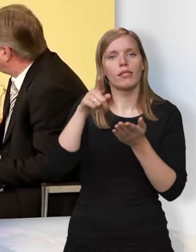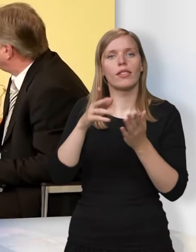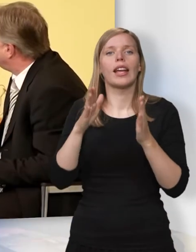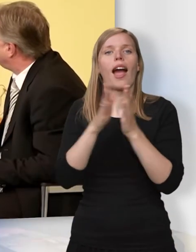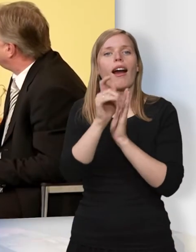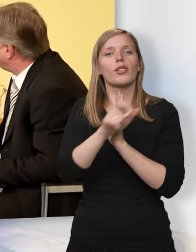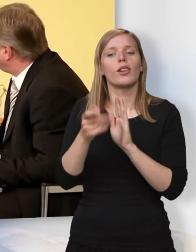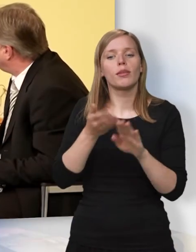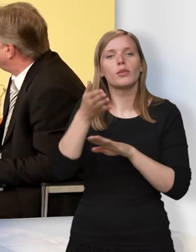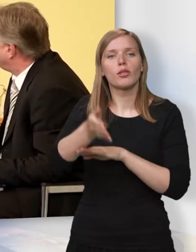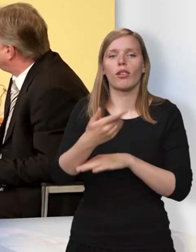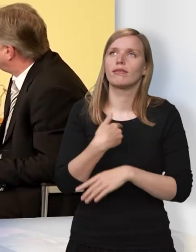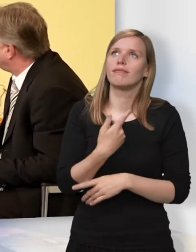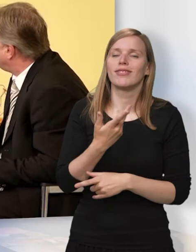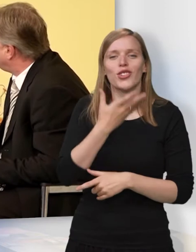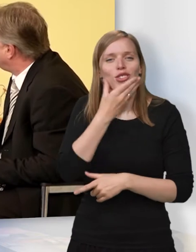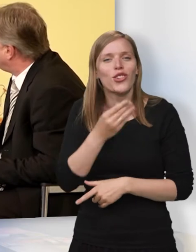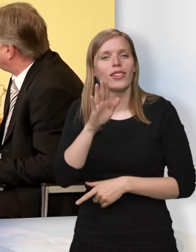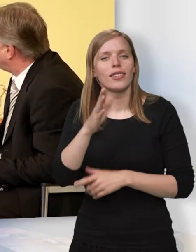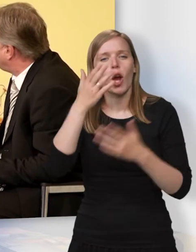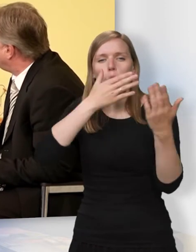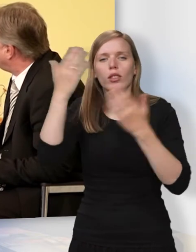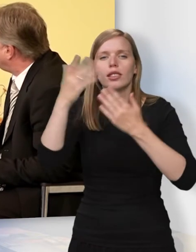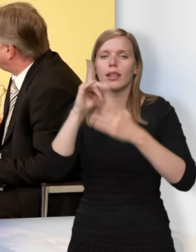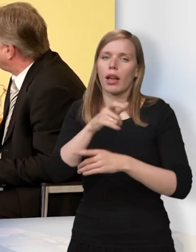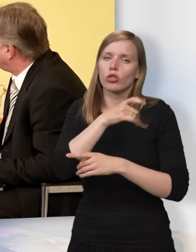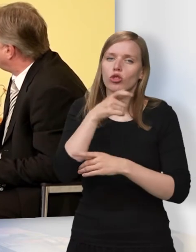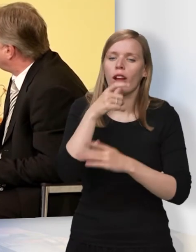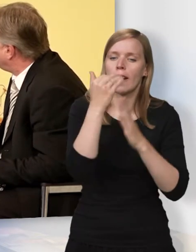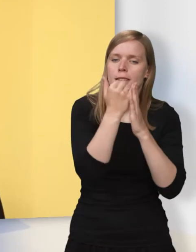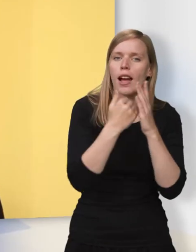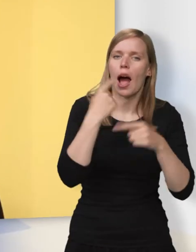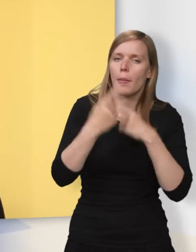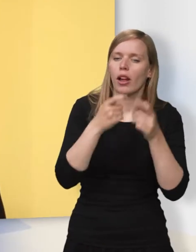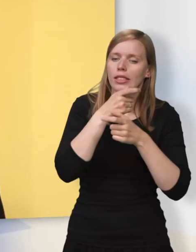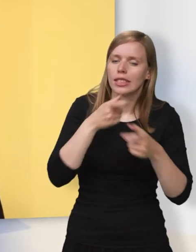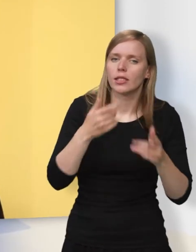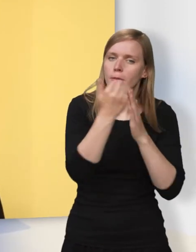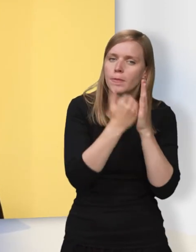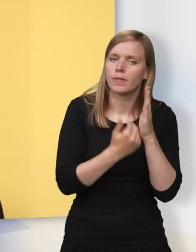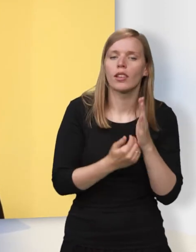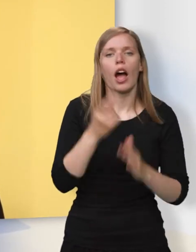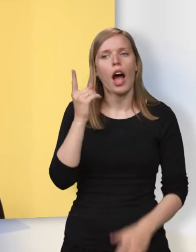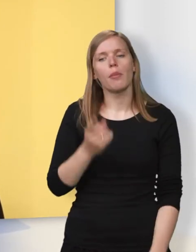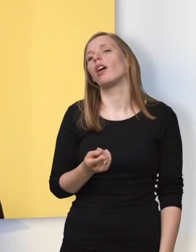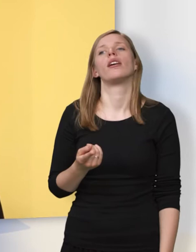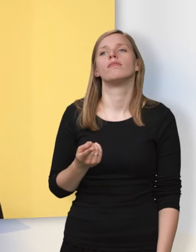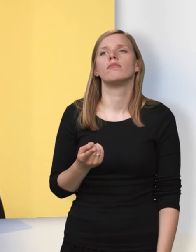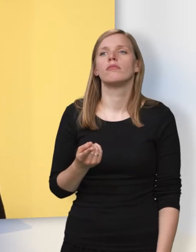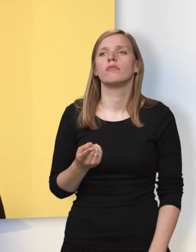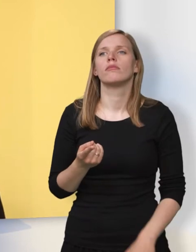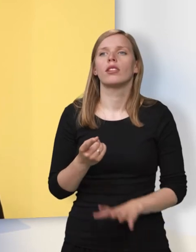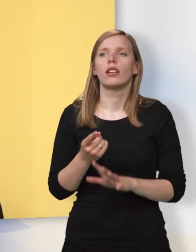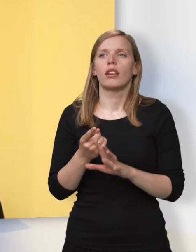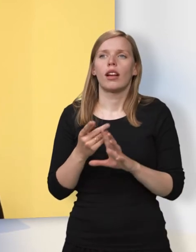Das finde ich sehr schön, die Gottesdienste, die ein strengeres Format haben. Mhm. Aber tatsächlich in der Summe fühle ich mich